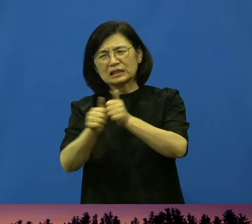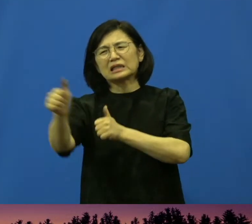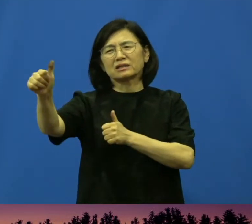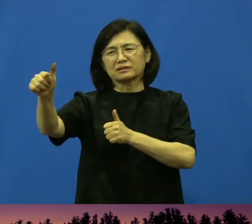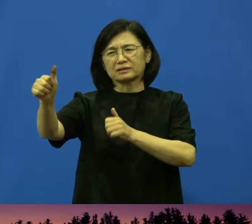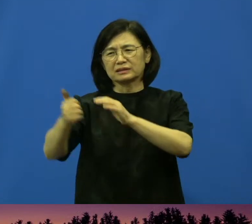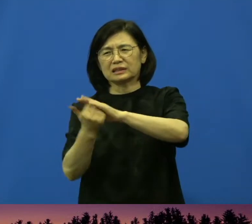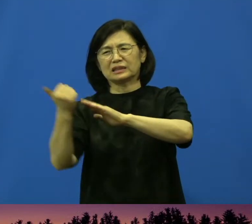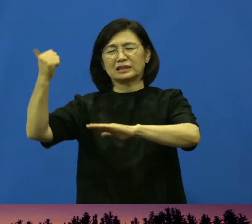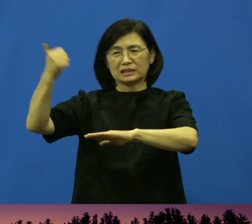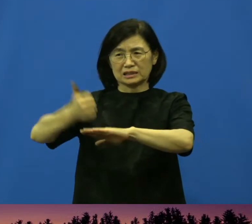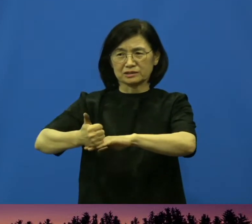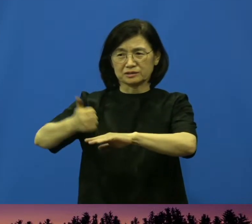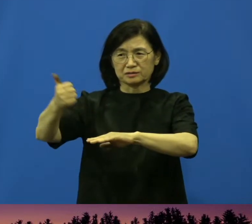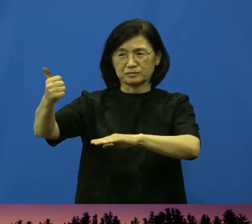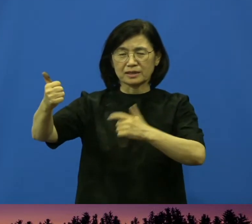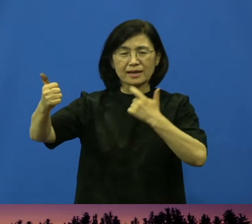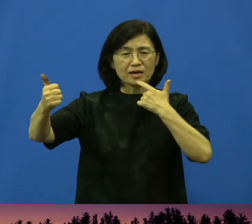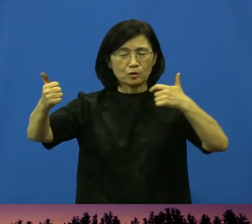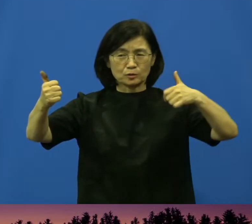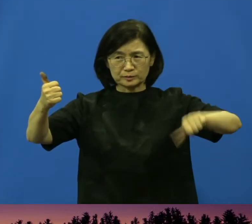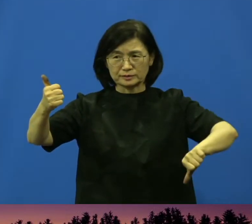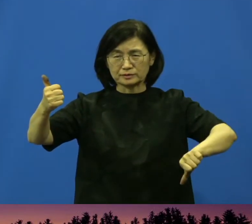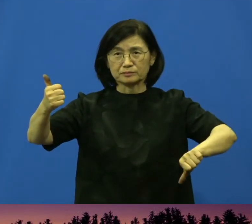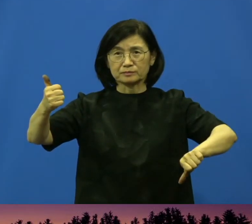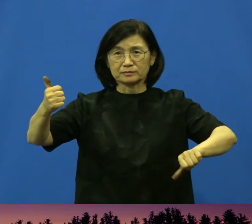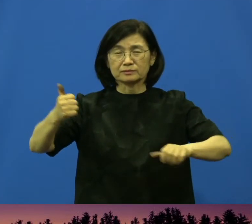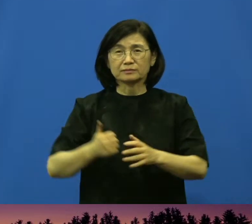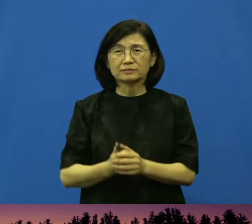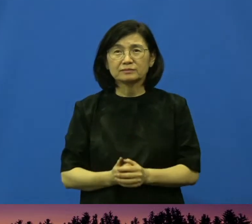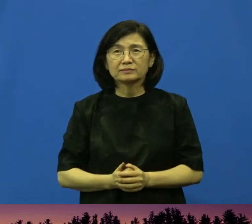그죠? 어떻게 야곱이 이겼습니까?